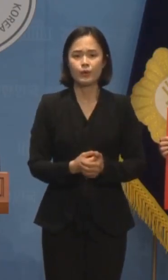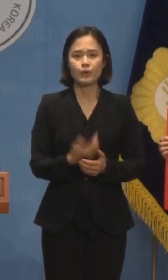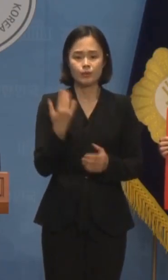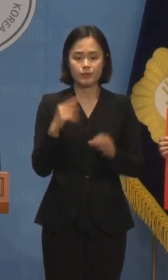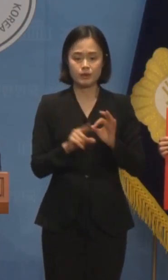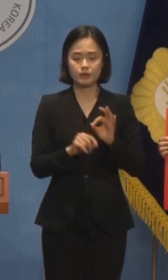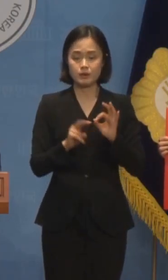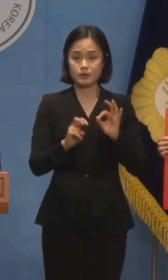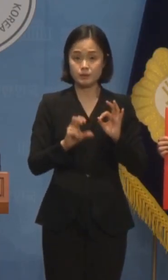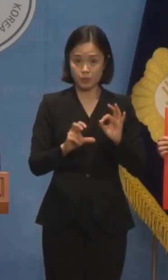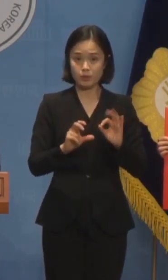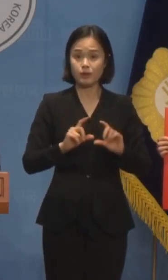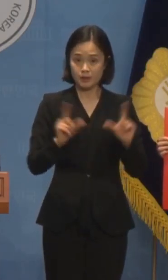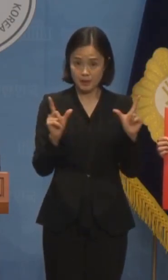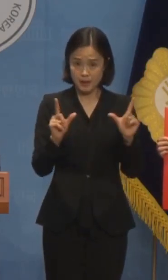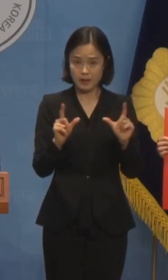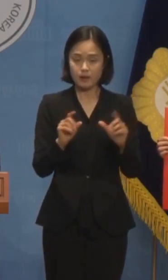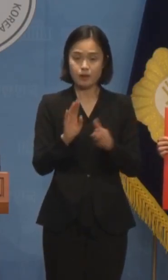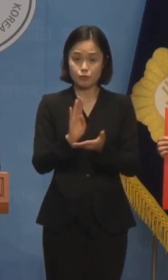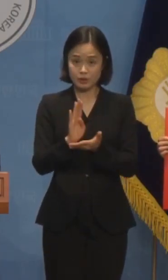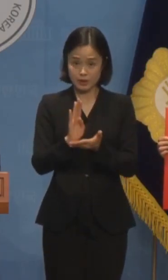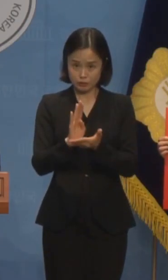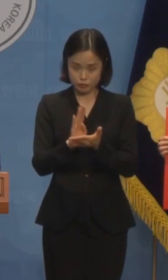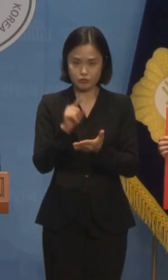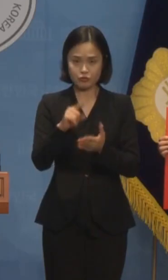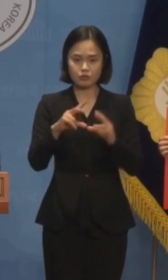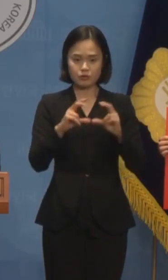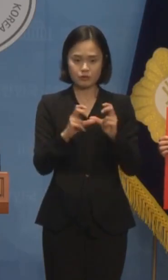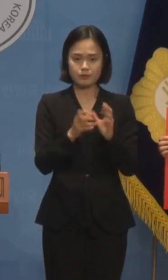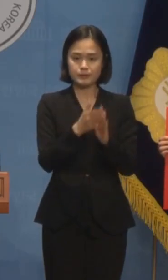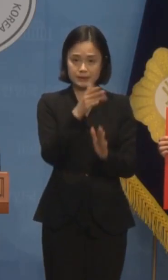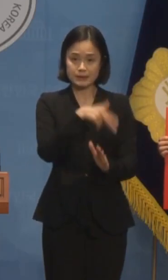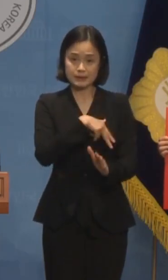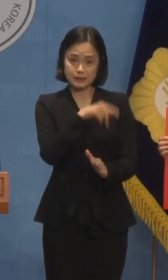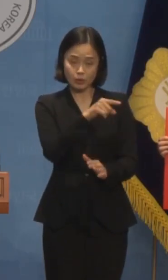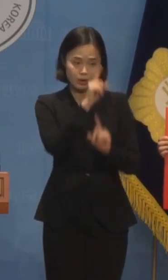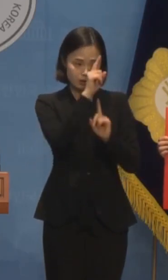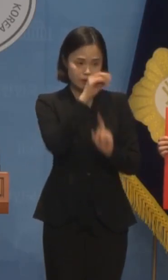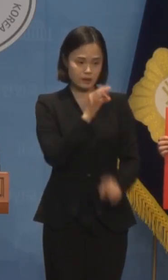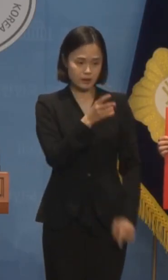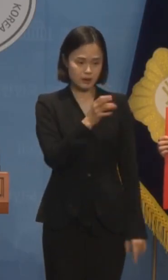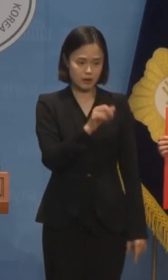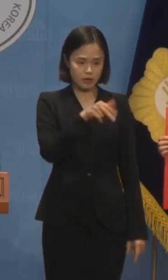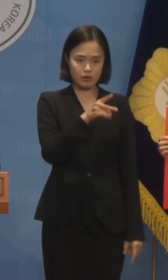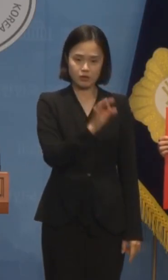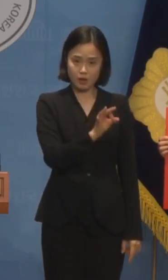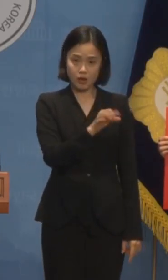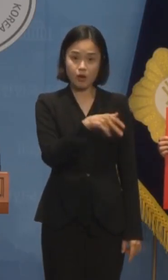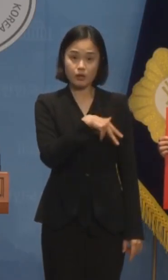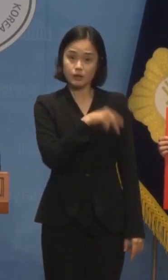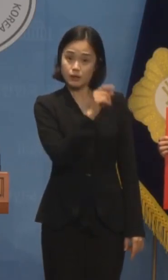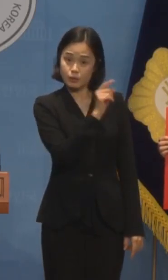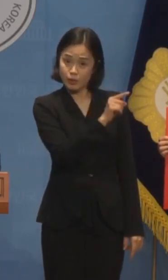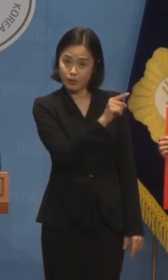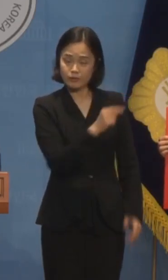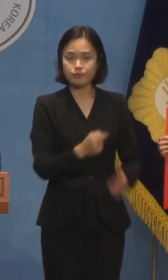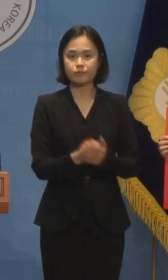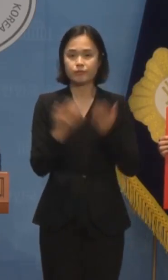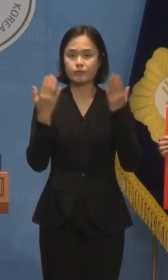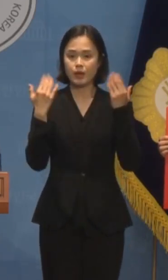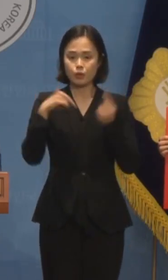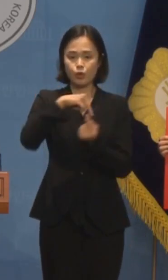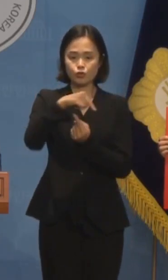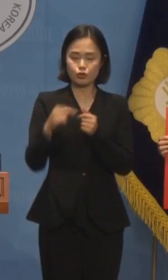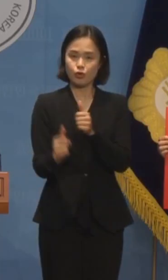서현중학교 학부모위원과 학교 운영위원장을 맡고 있는 이영경 의원 사임의 건을 학교 운영위원 규정